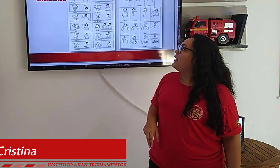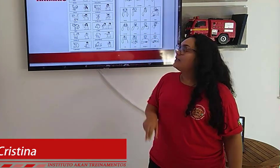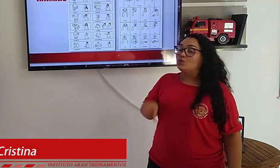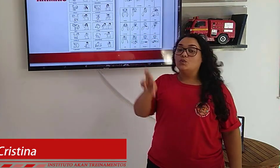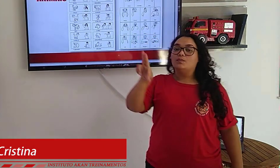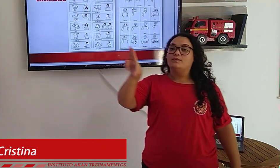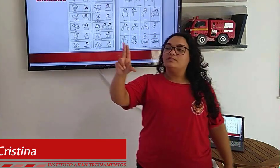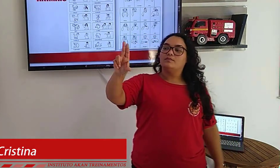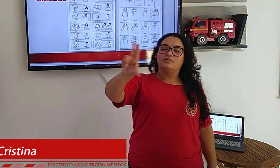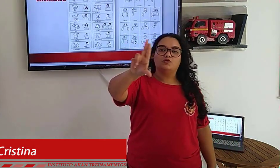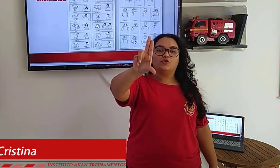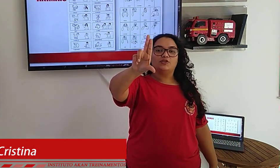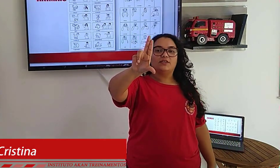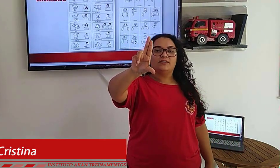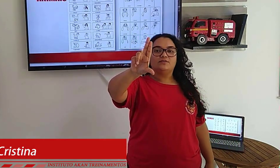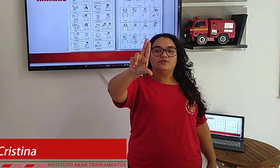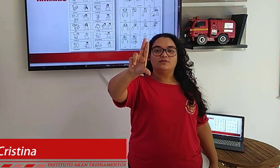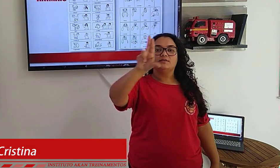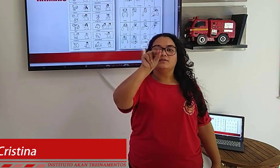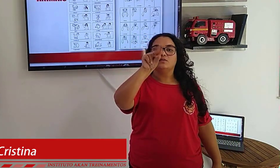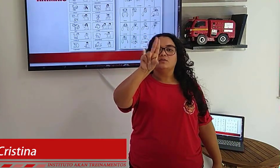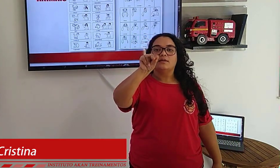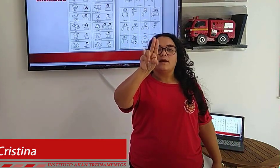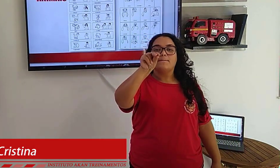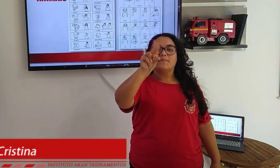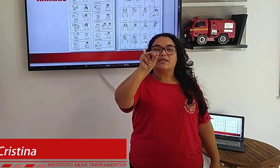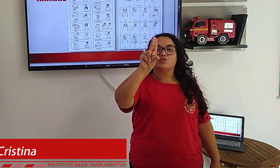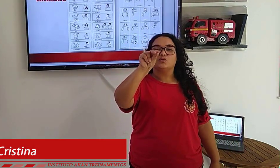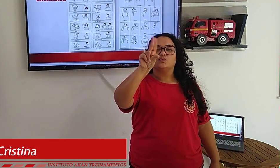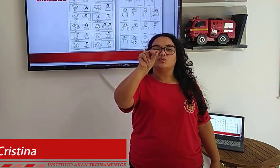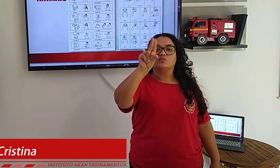pato, os dois dedos, pato.